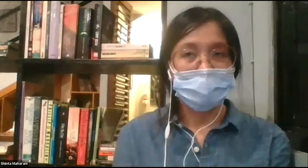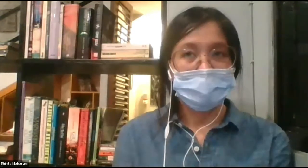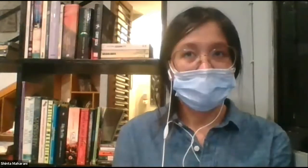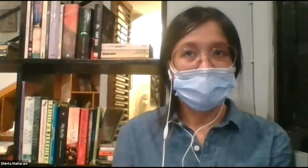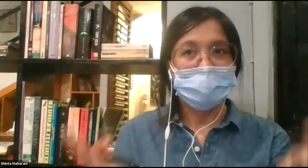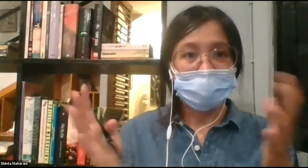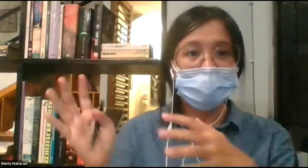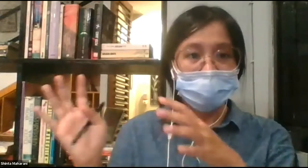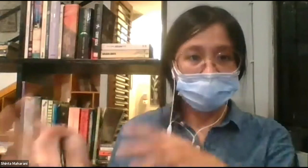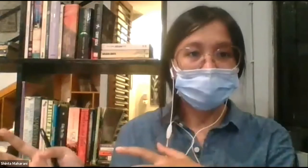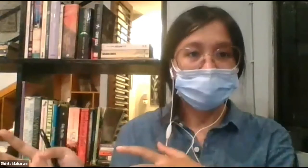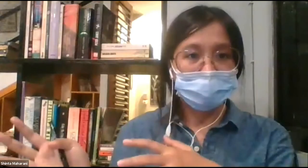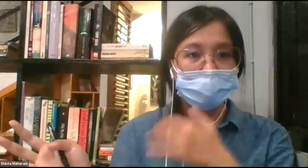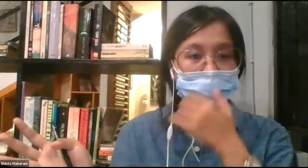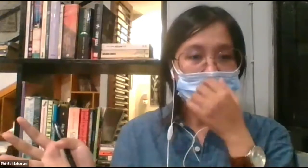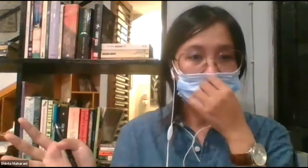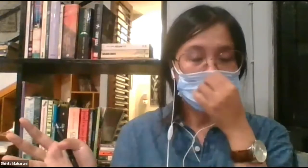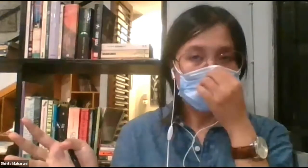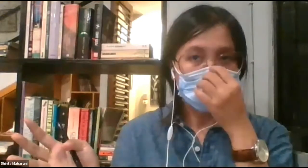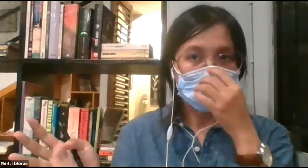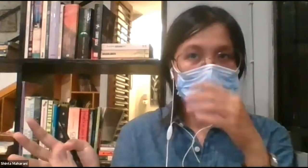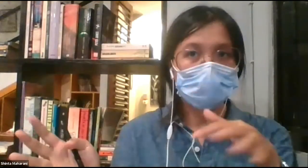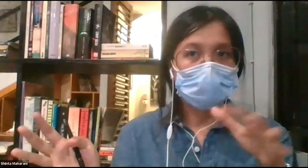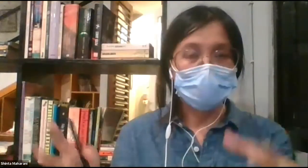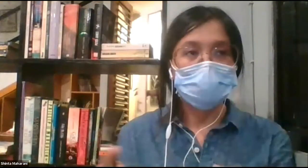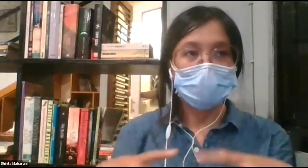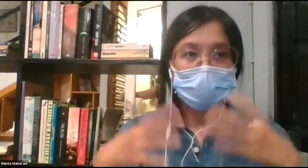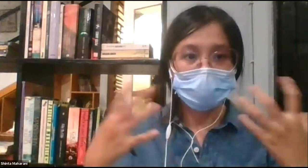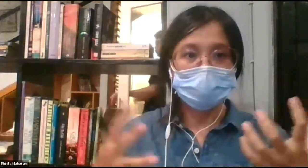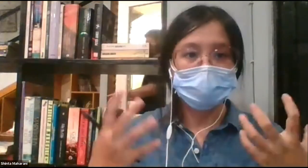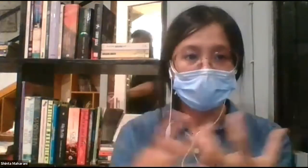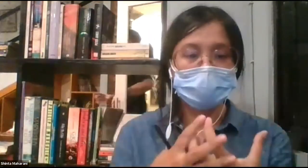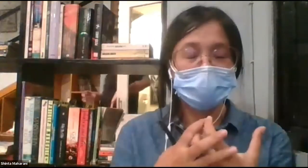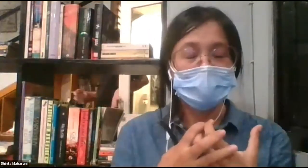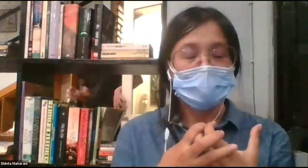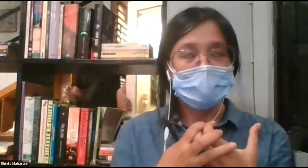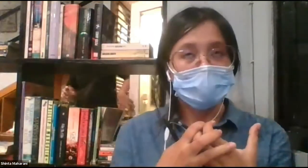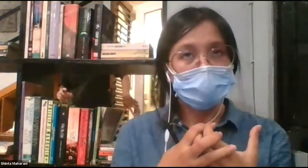Nah, hal-hal yang seperti itu justru akan lebih